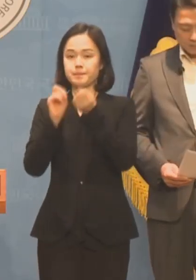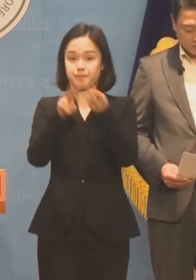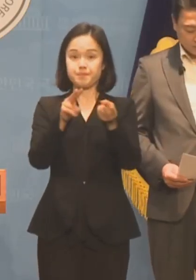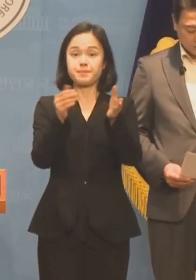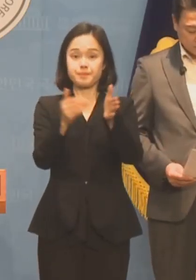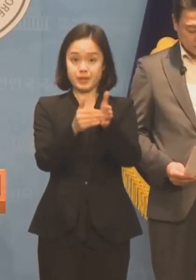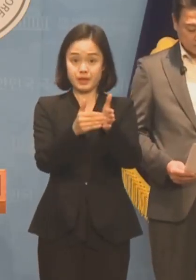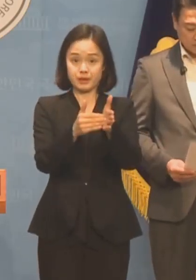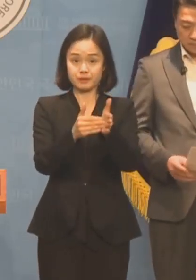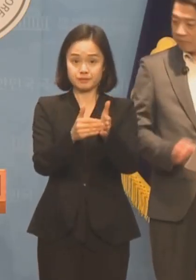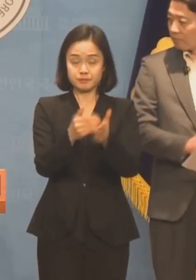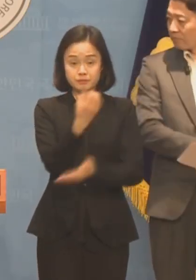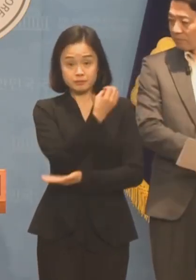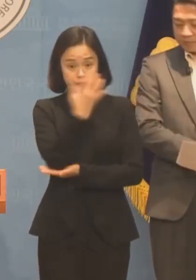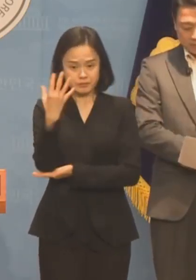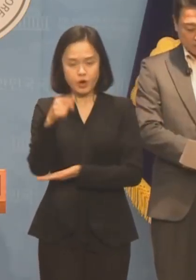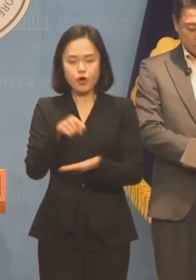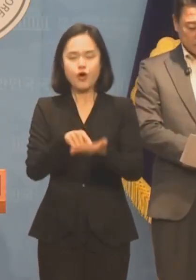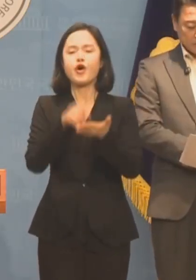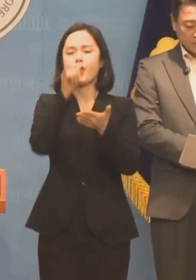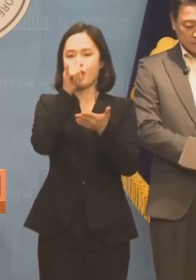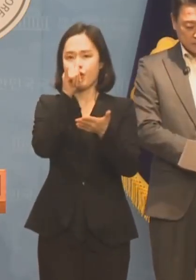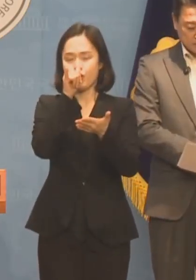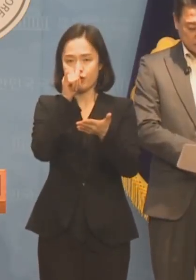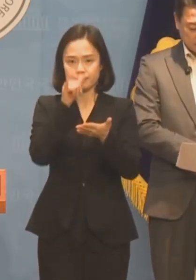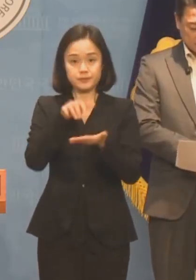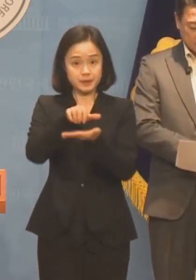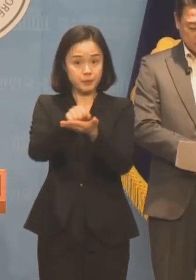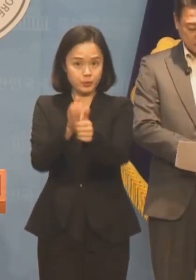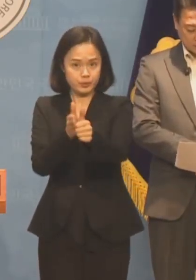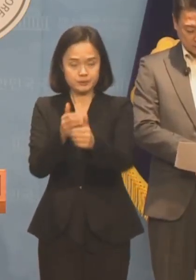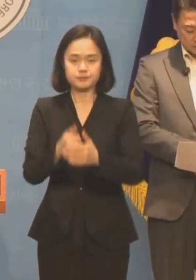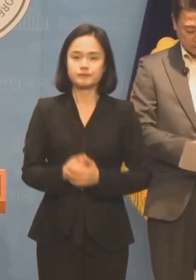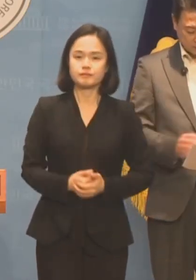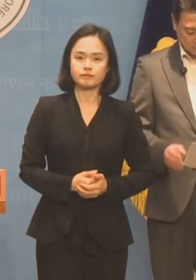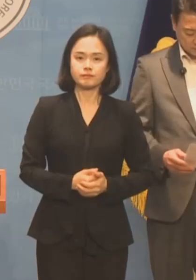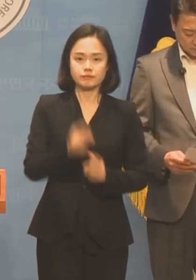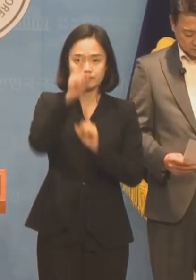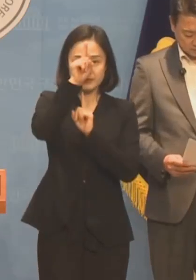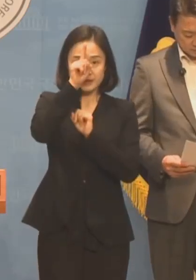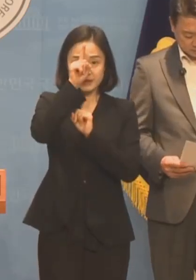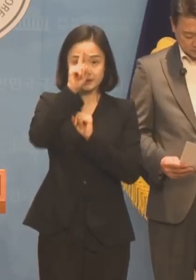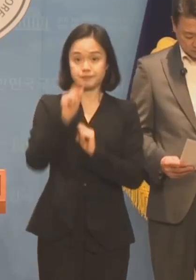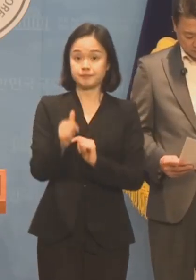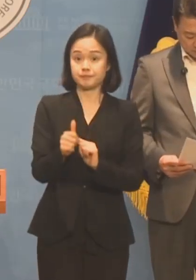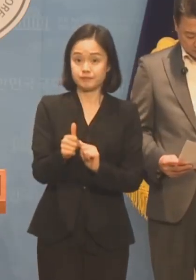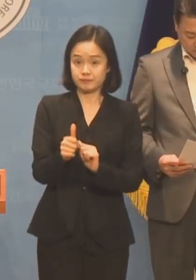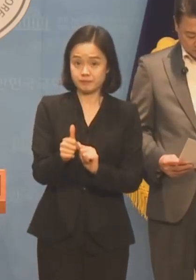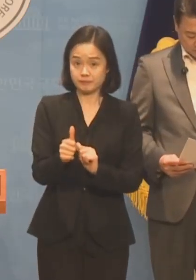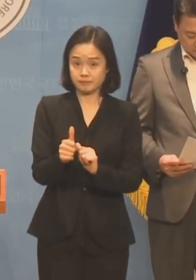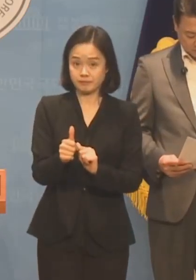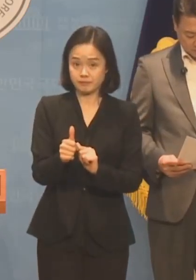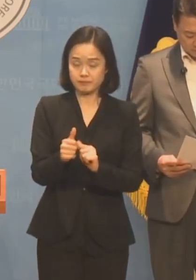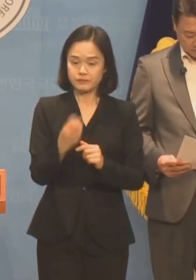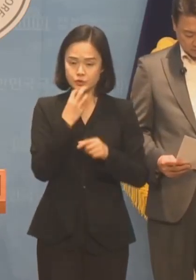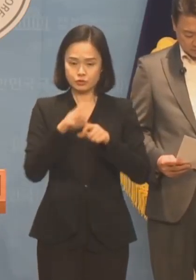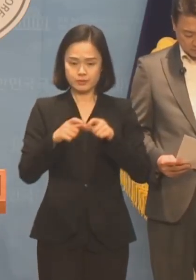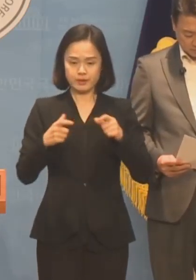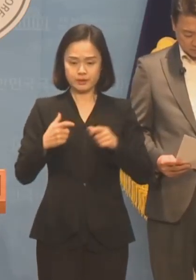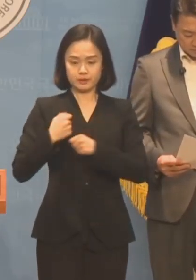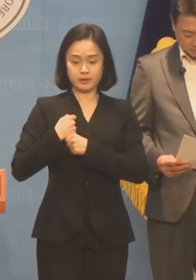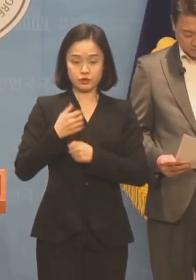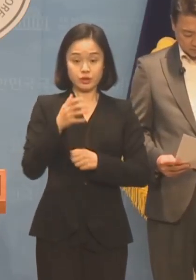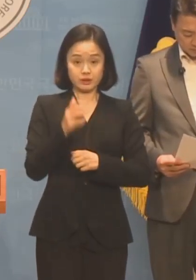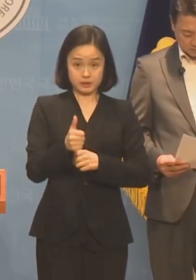문서를 보시면 되겠습니다. 출입 대상으로 이진우 전 사령관과 수방사 TF의